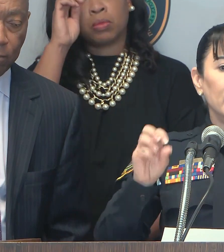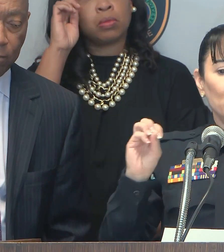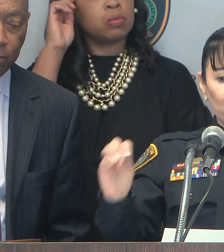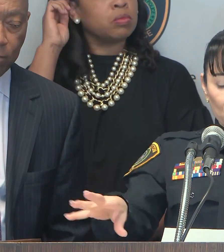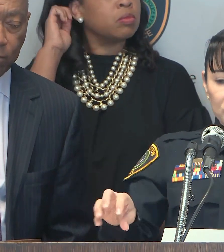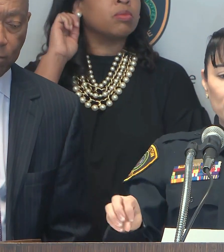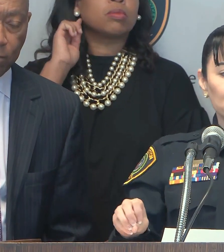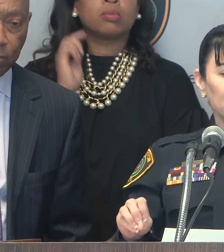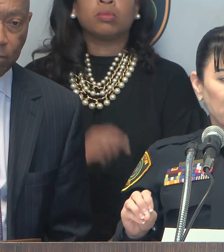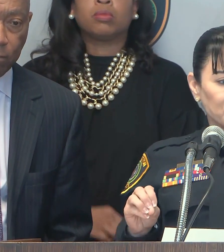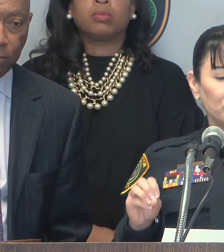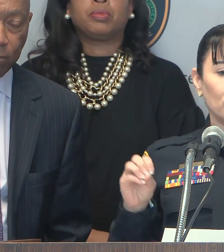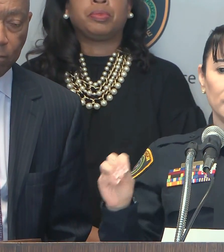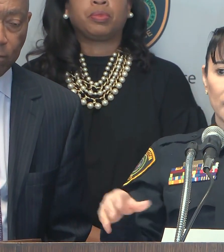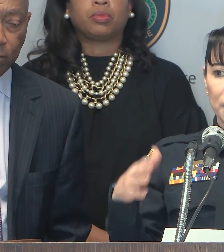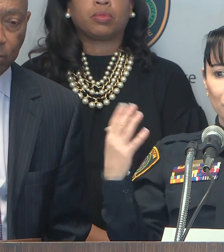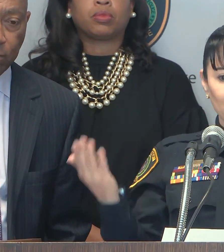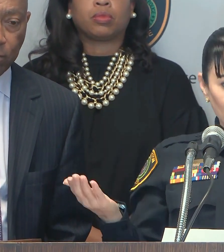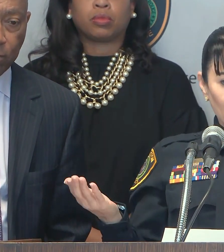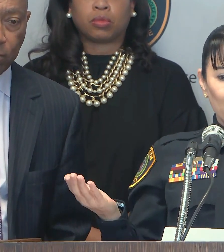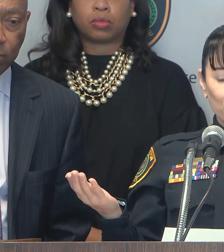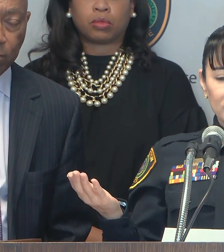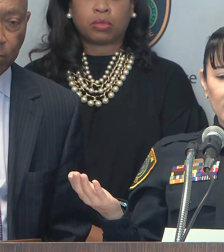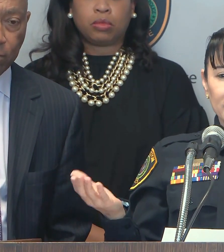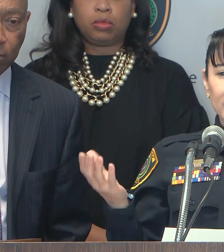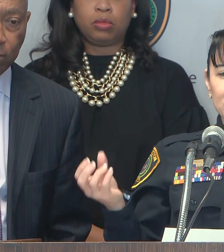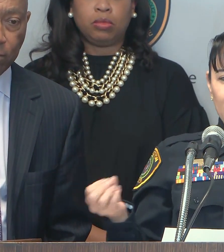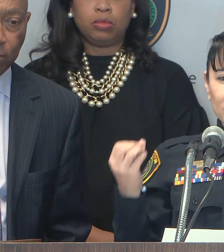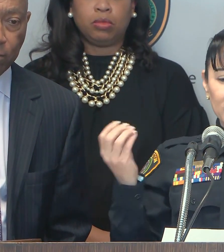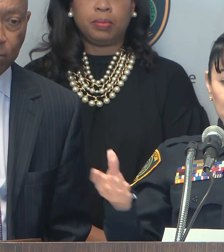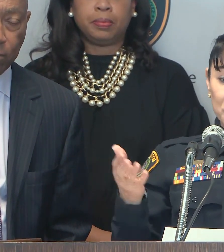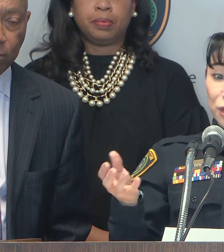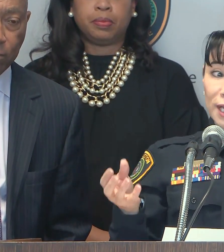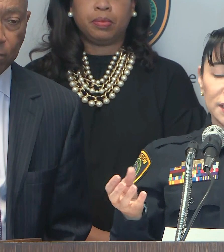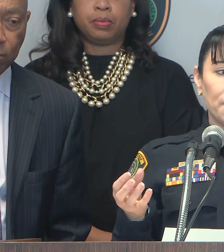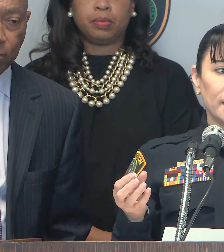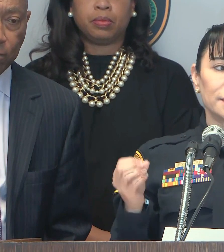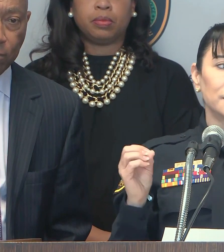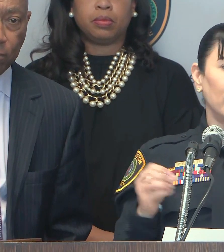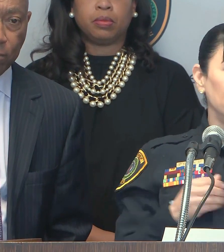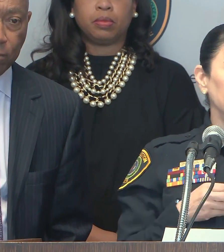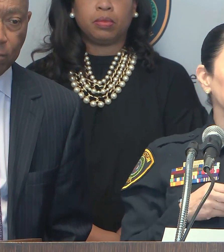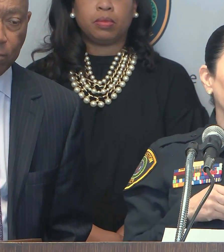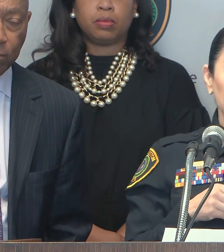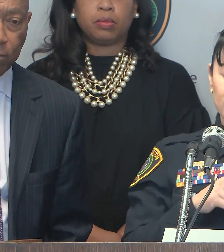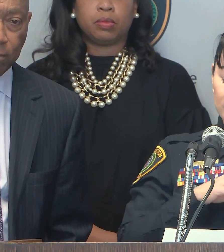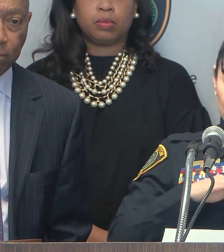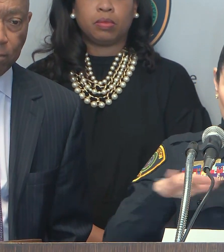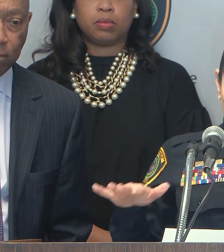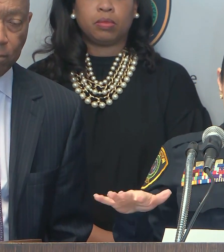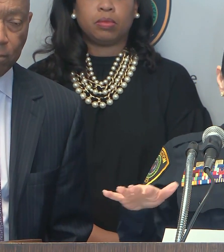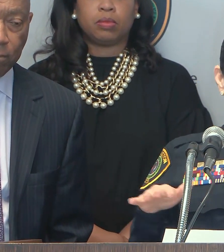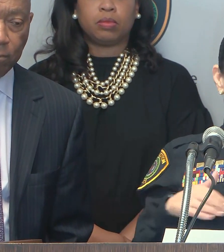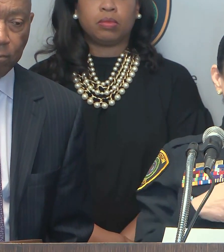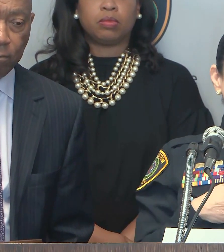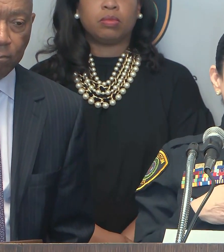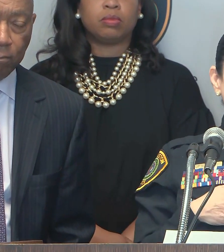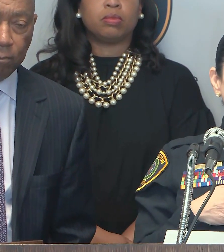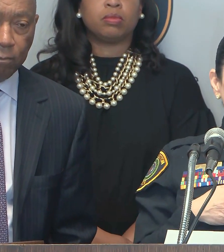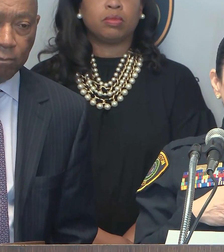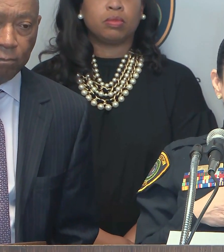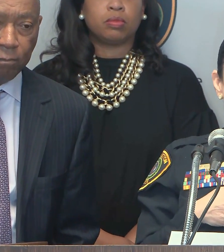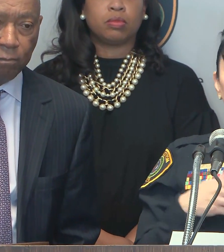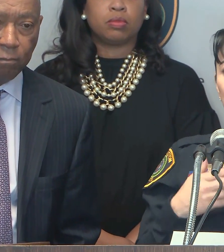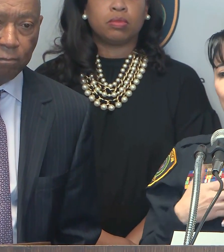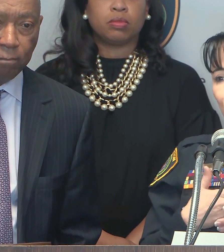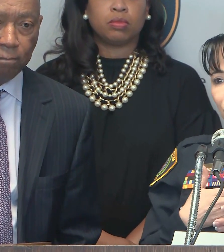crimen y lo estamos despachando, y también nuestra gente que están despachando las llamadas, están todos trabajando